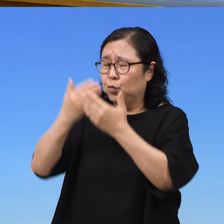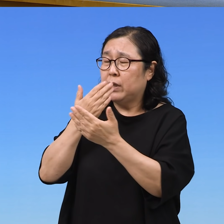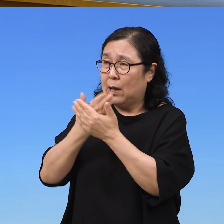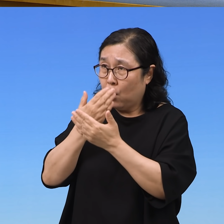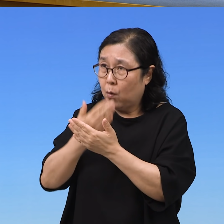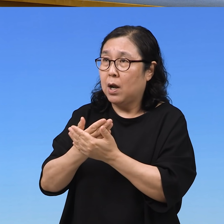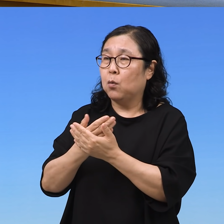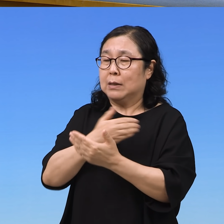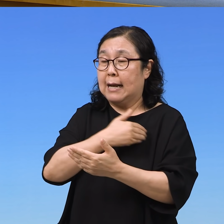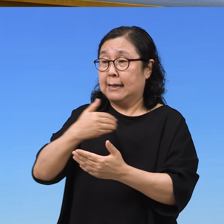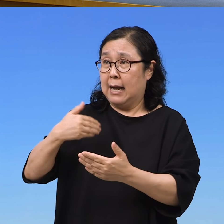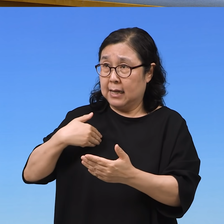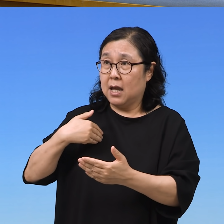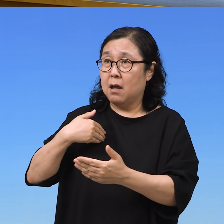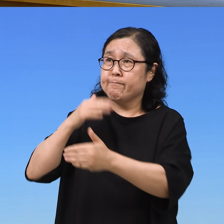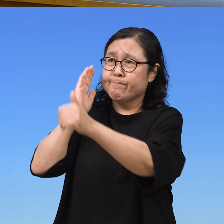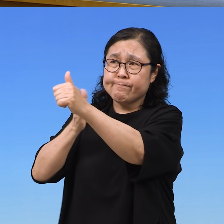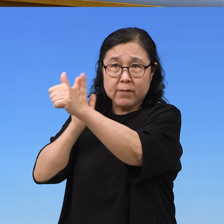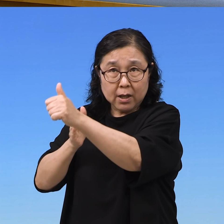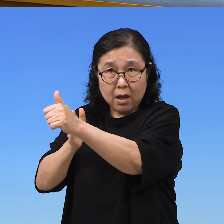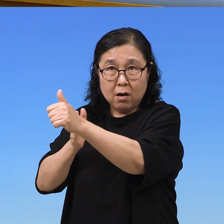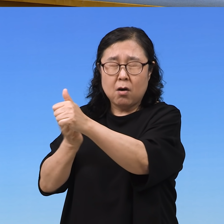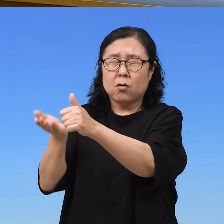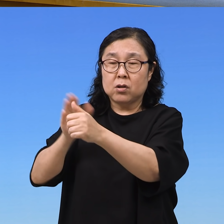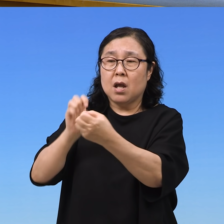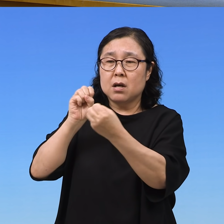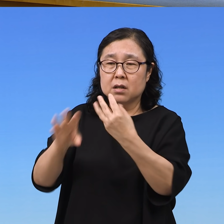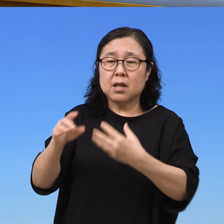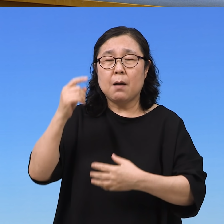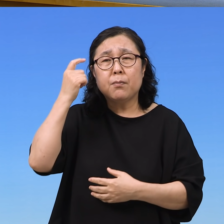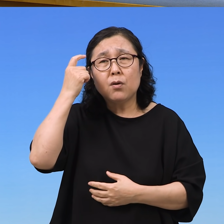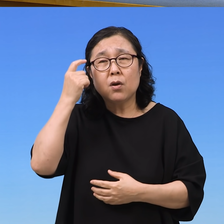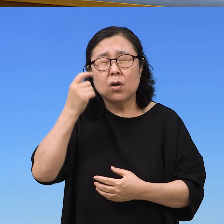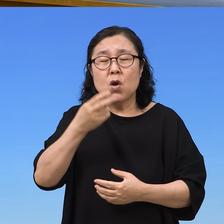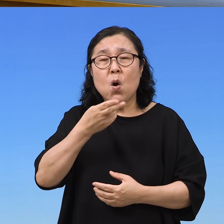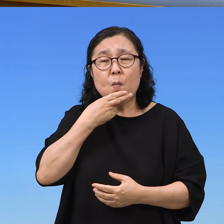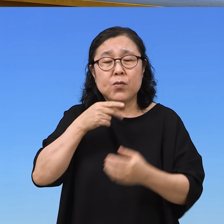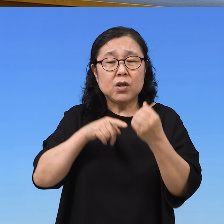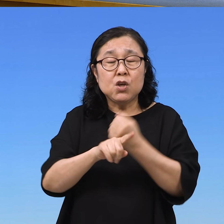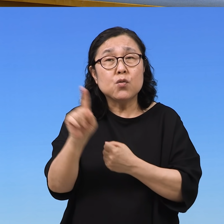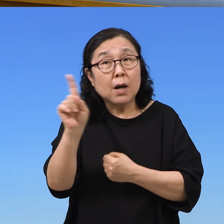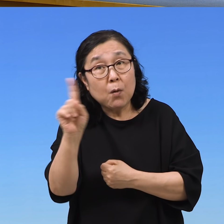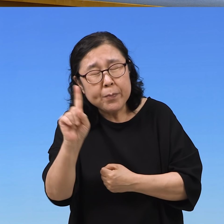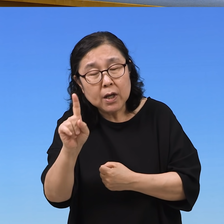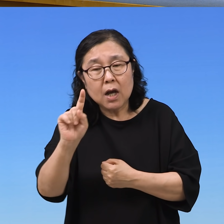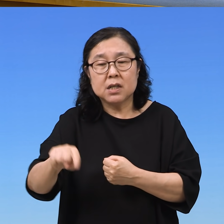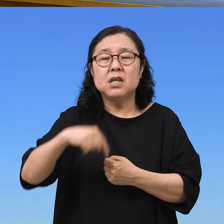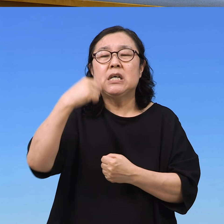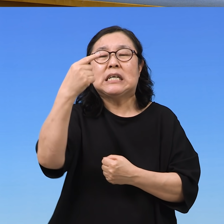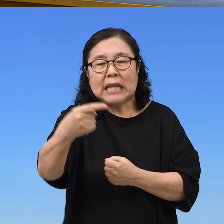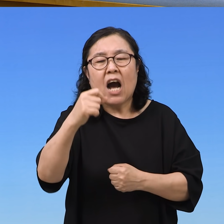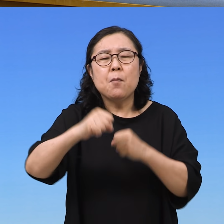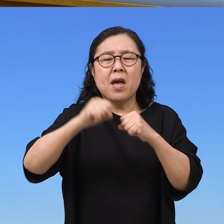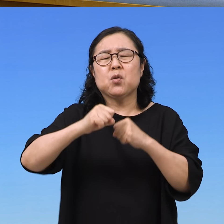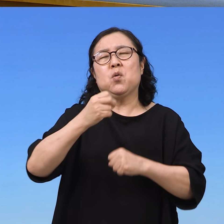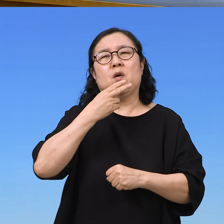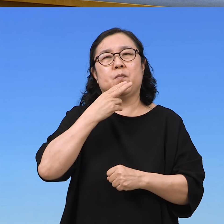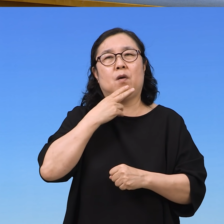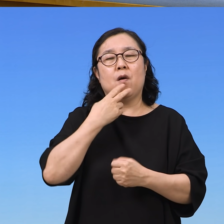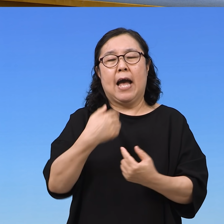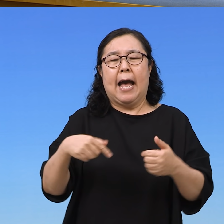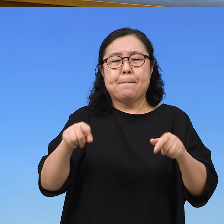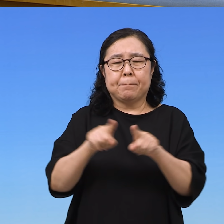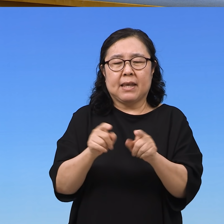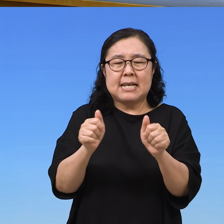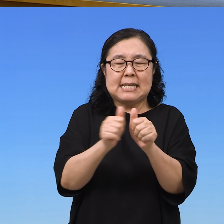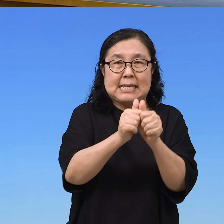주시기 원합니다. 근데 왜 이 응답이 잘 안 되는가 보니까 그 다음을 안 해서 그런 것 같아요. 항상